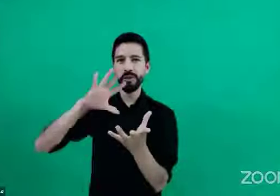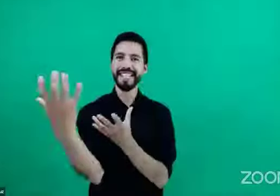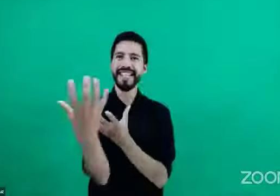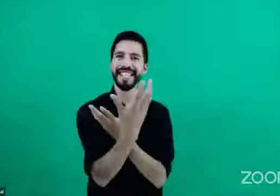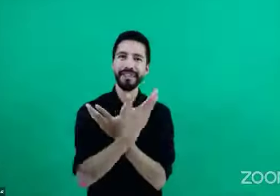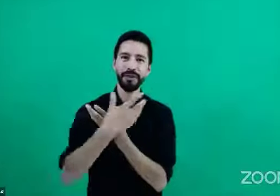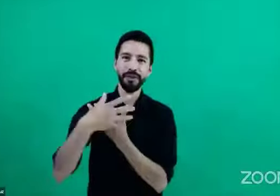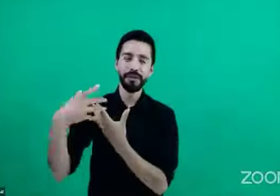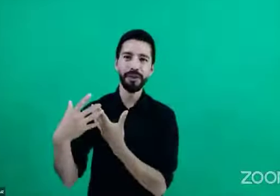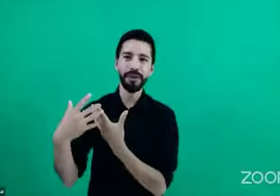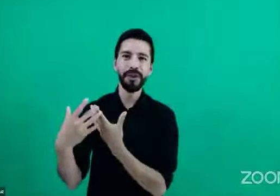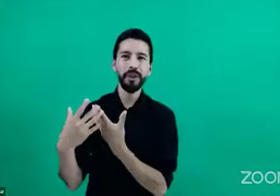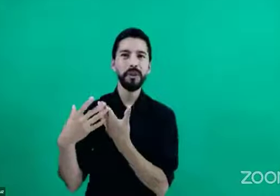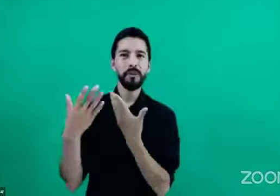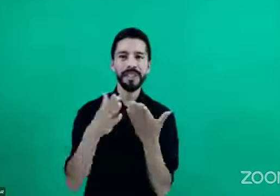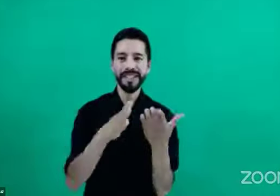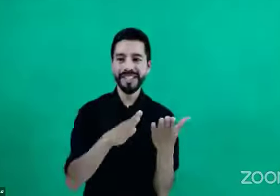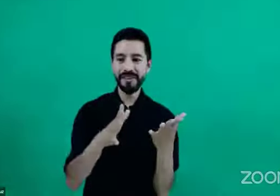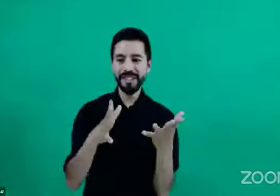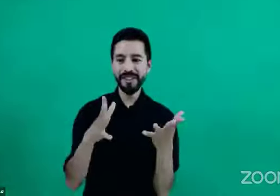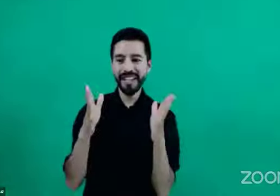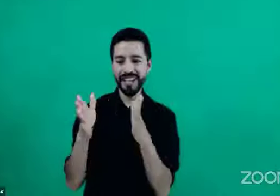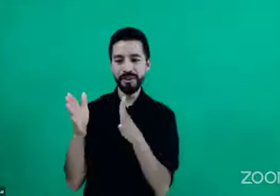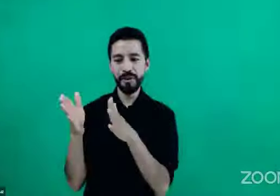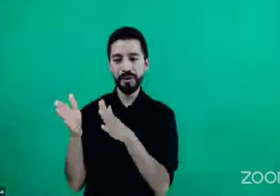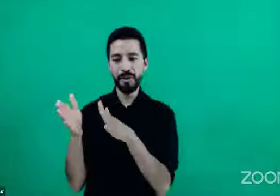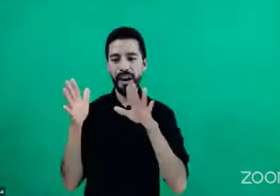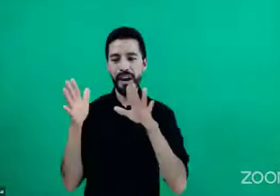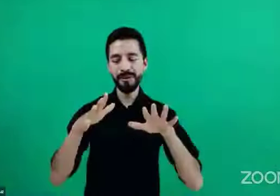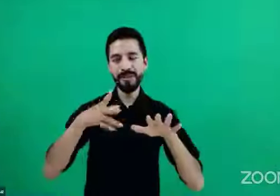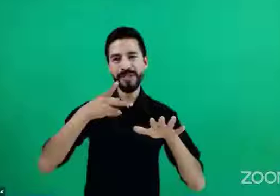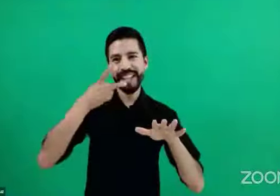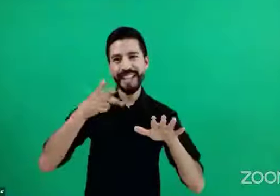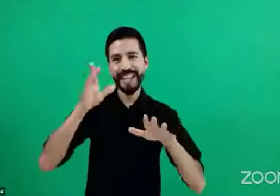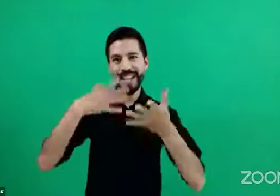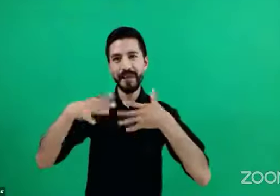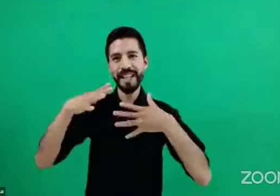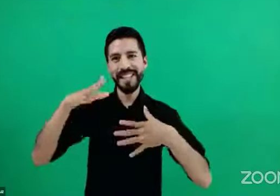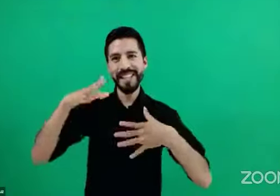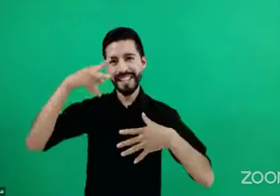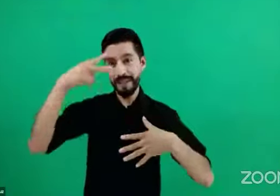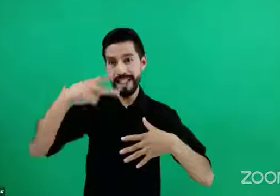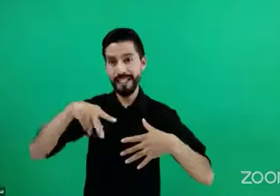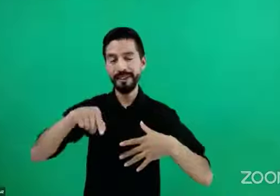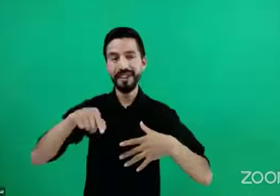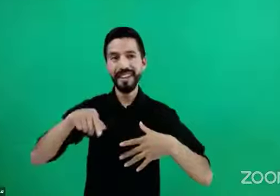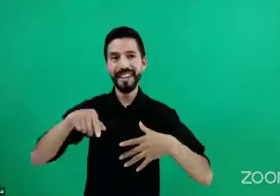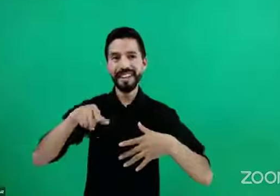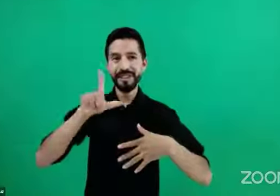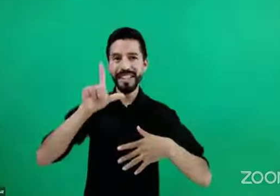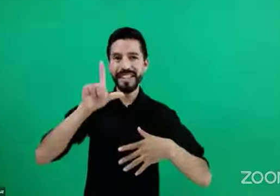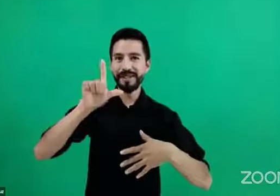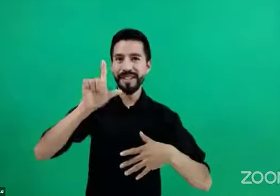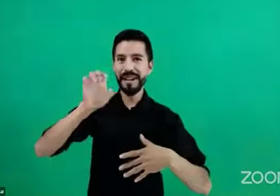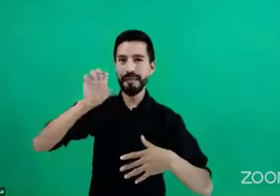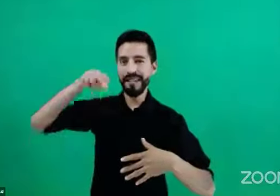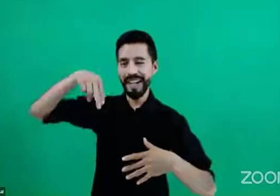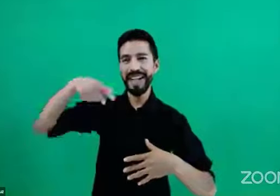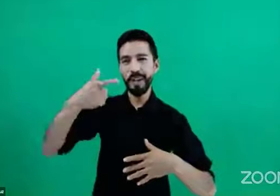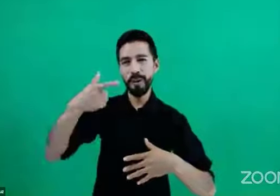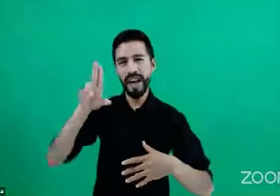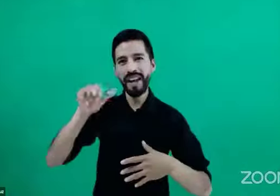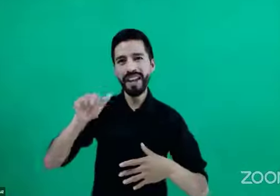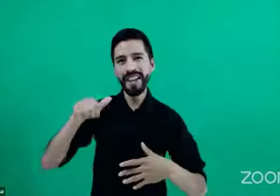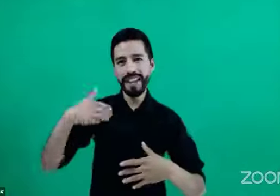las lenguas de señas de todo el mundo. Pero en este caso, como hablamos de la lengua de señas de México, entonces se usa la